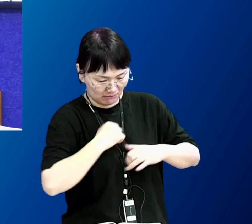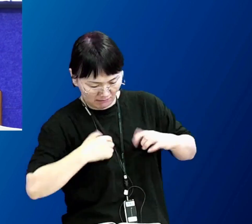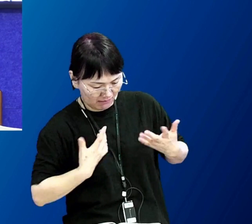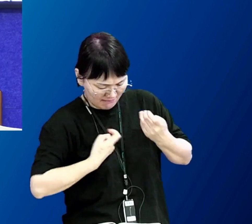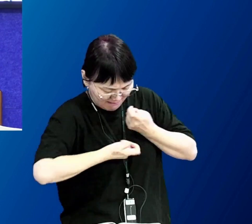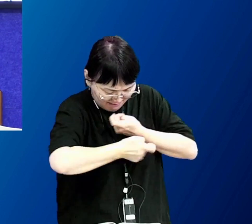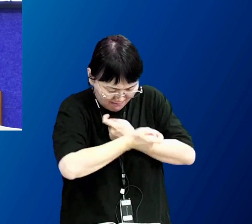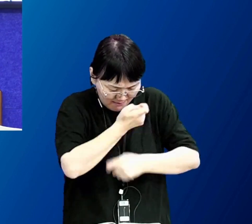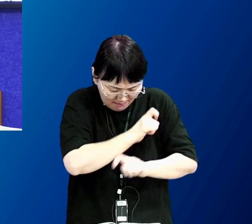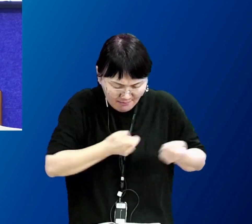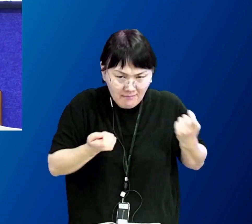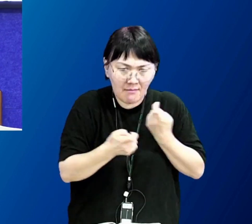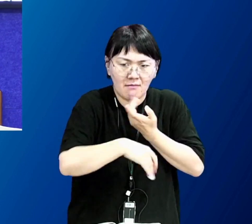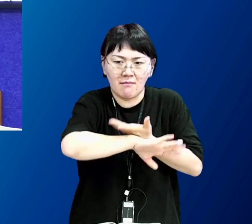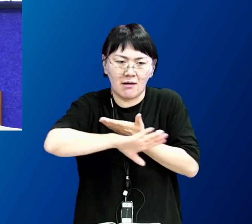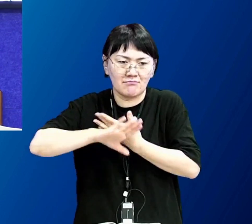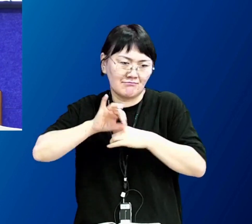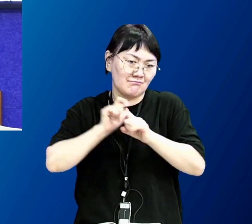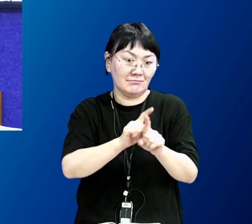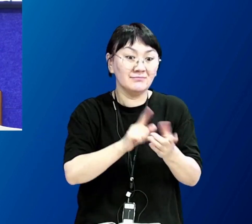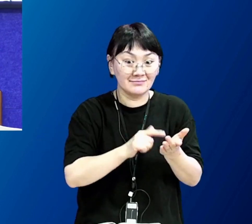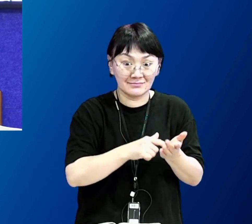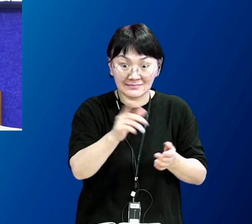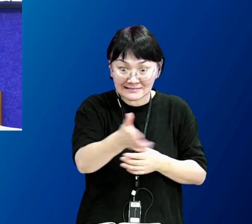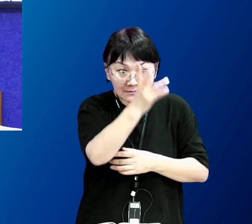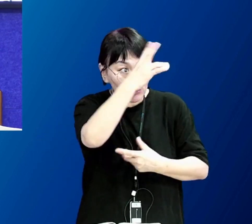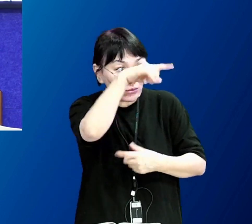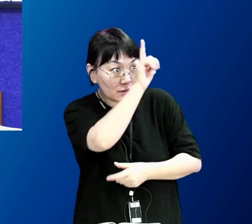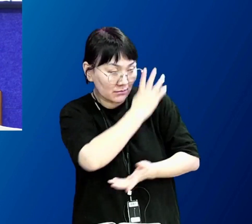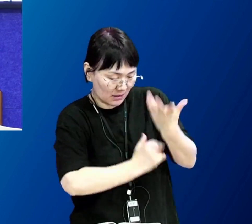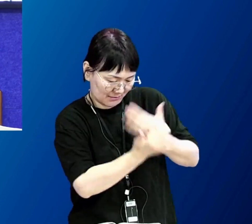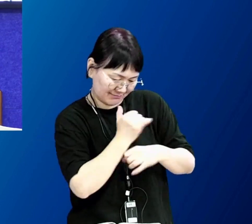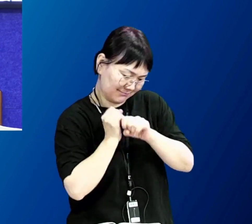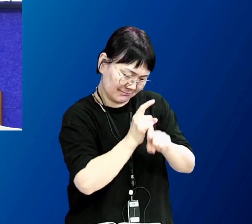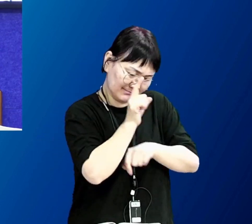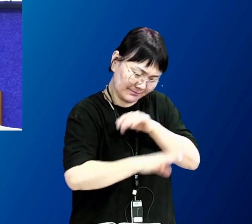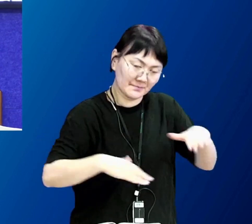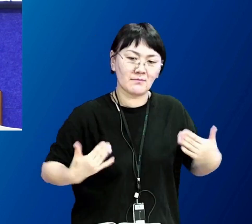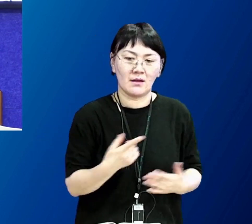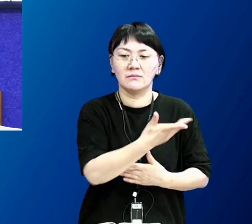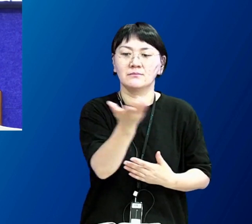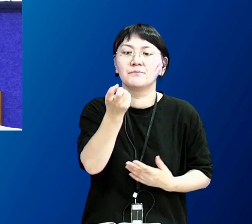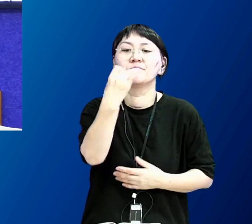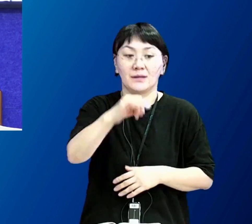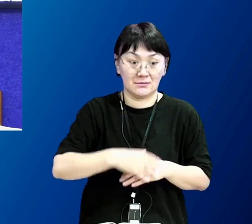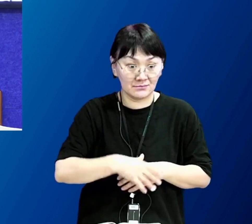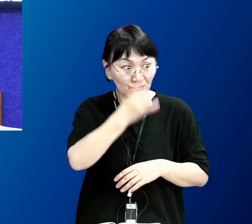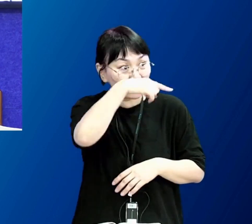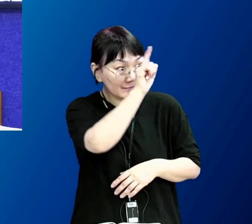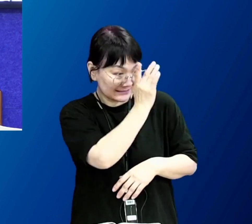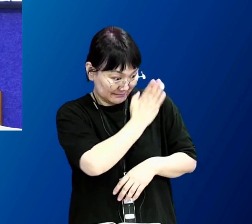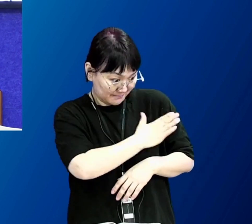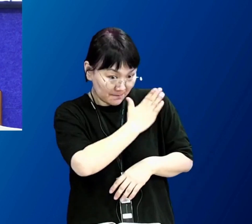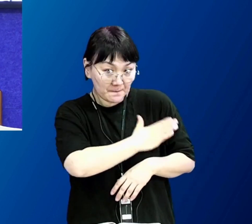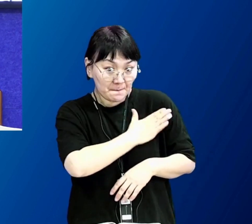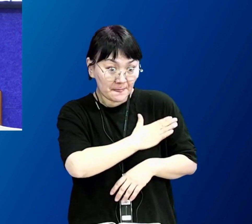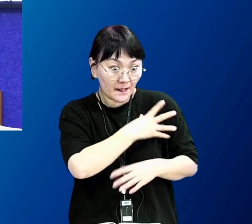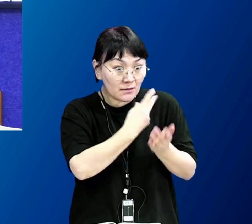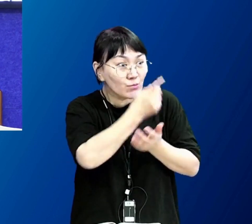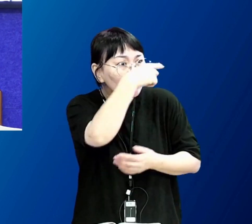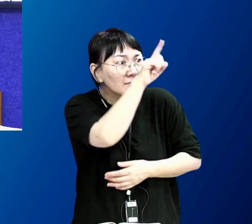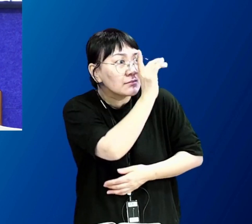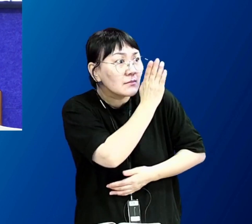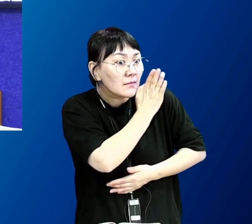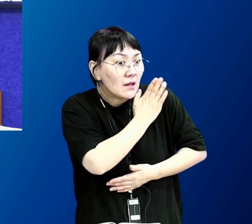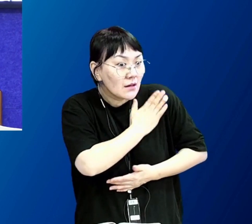гинэ. Энэ нь тэр хайрын дотор амьдраа гэсэн үг баг. Эзний хайрсан энэ хайрны юм гин булах ямар ч